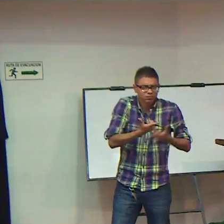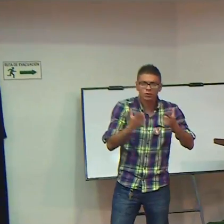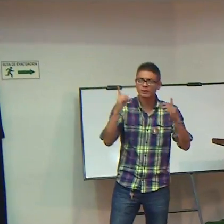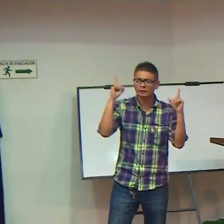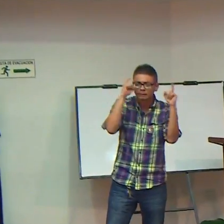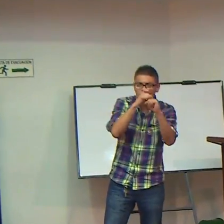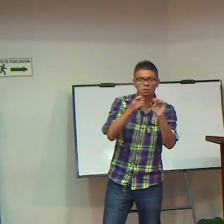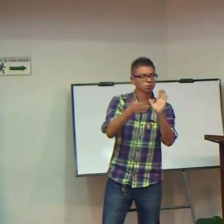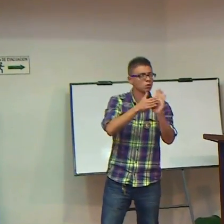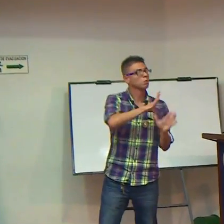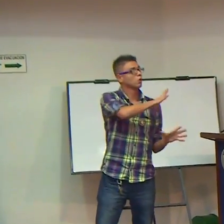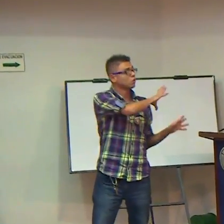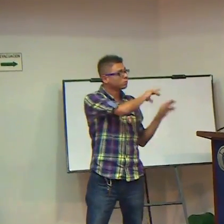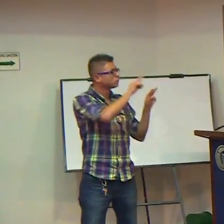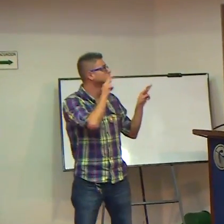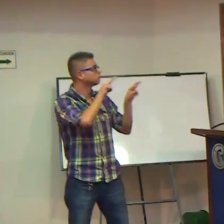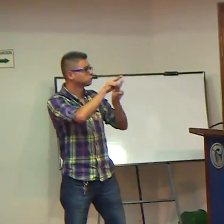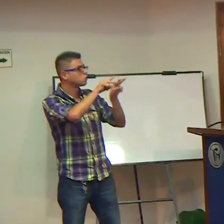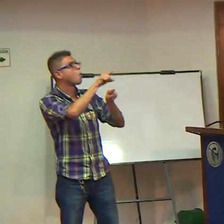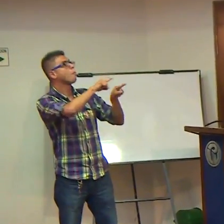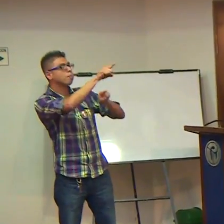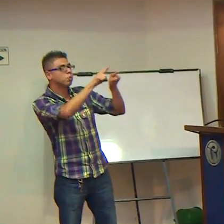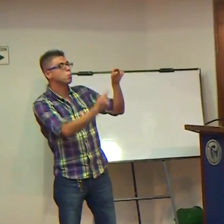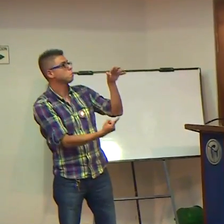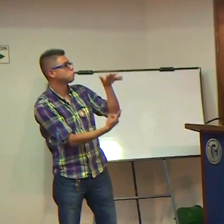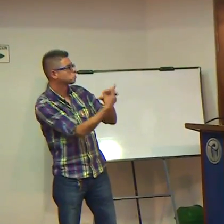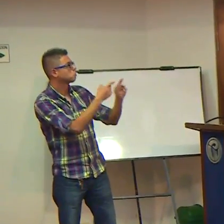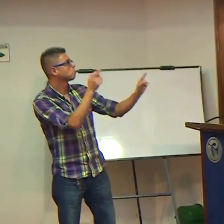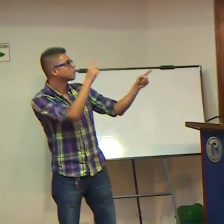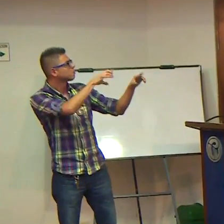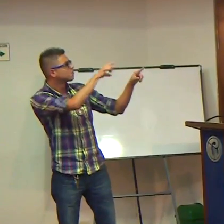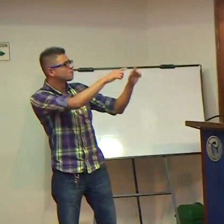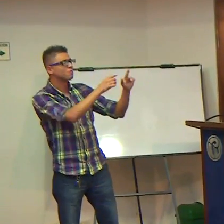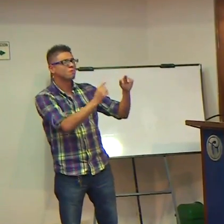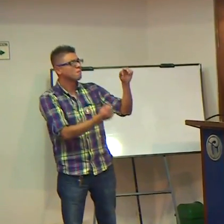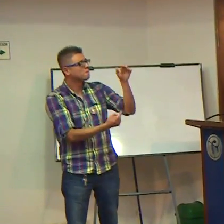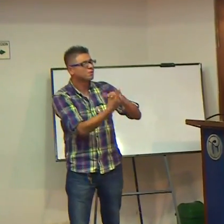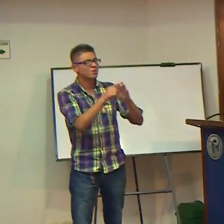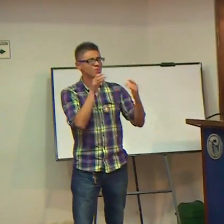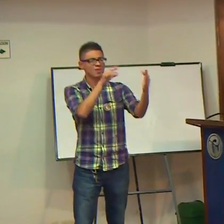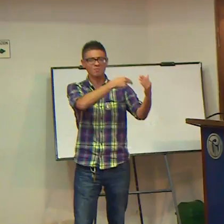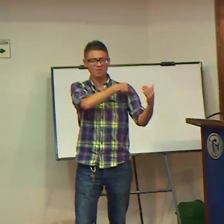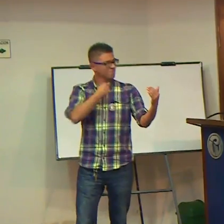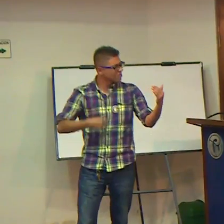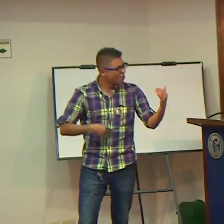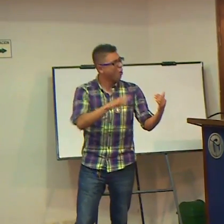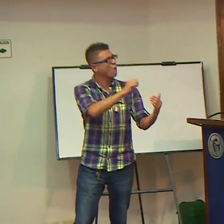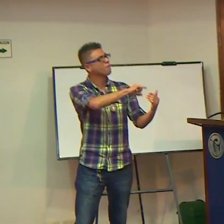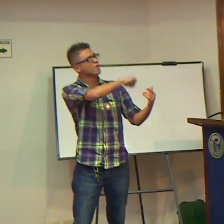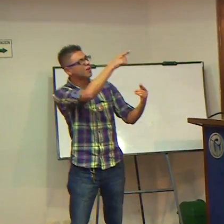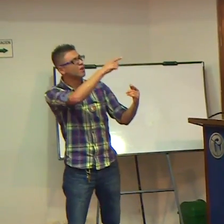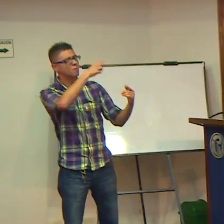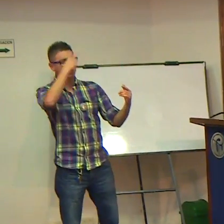En la licenciatura en sociales también se habla mucho sobre la lucha y las movilizaciones.